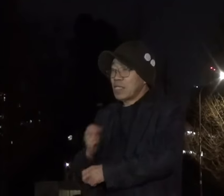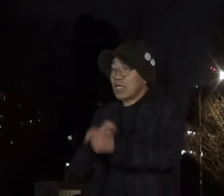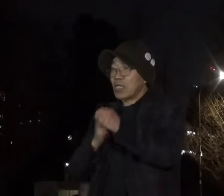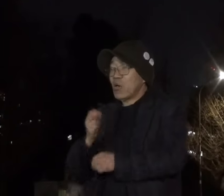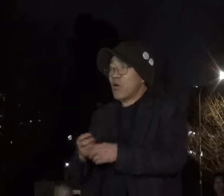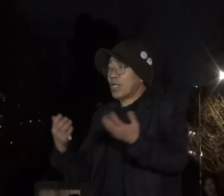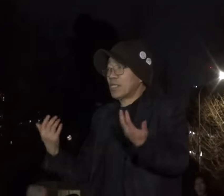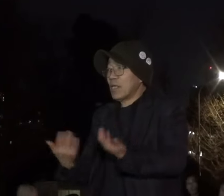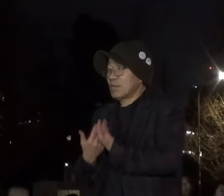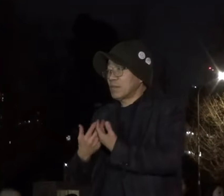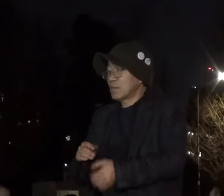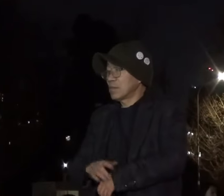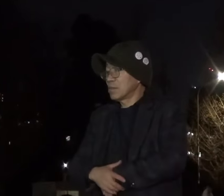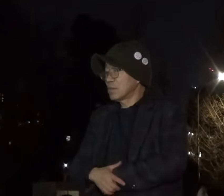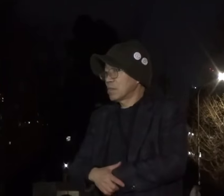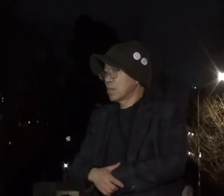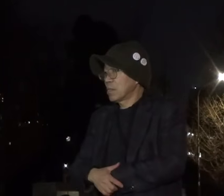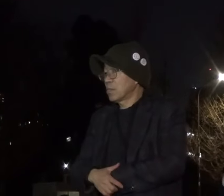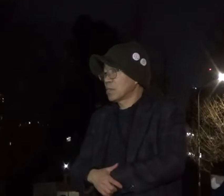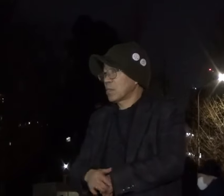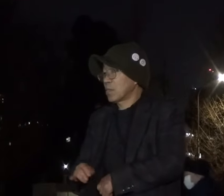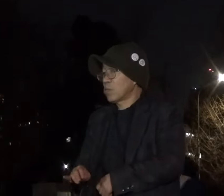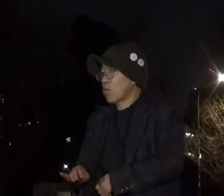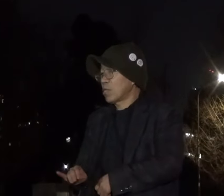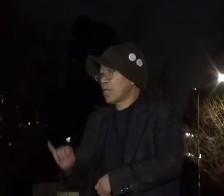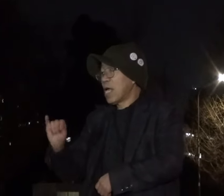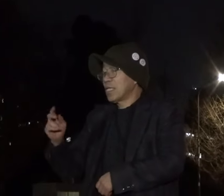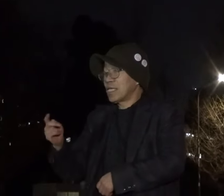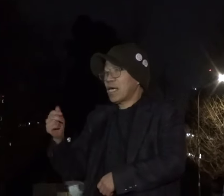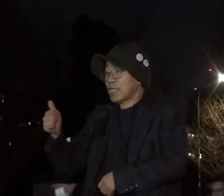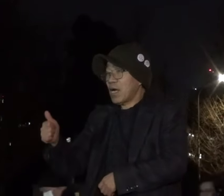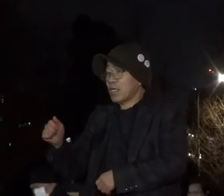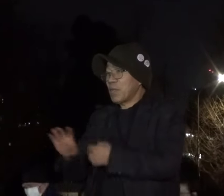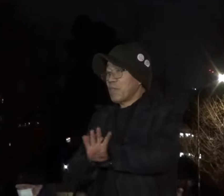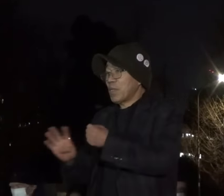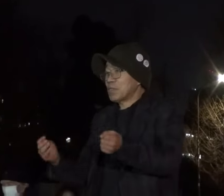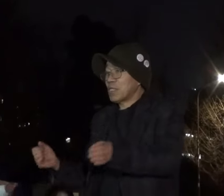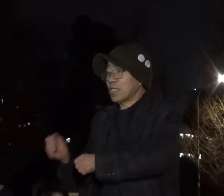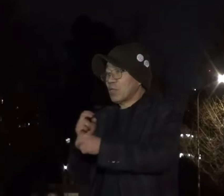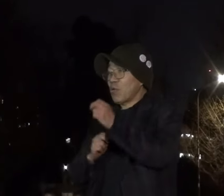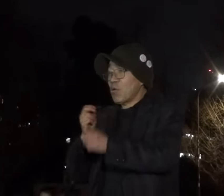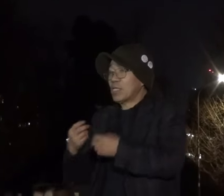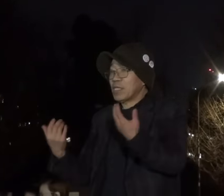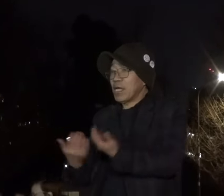対、伊方原発再稼働反対、